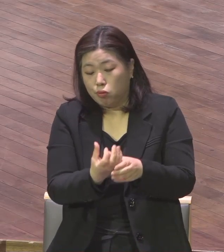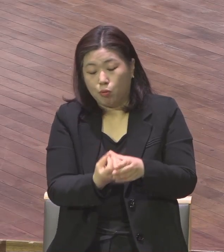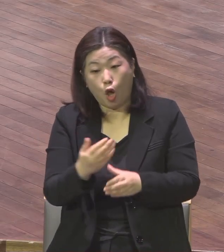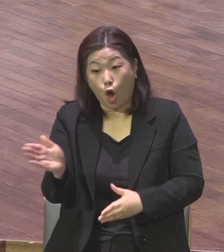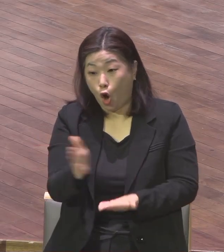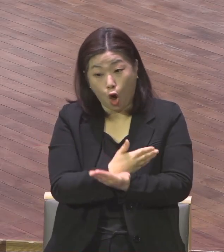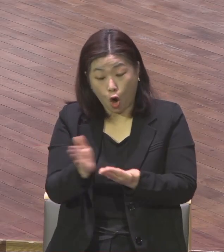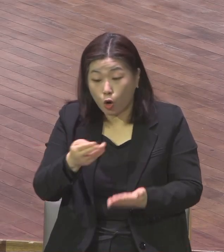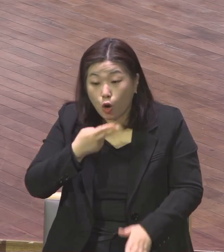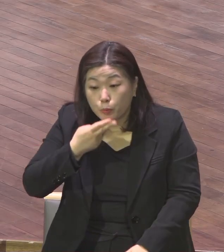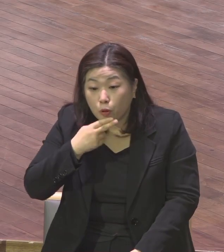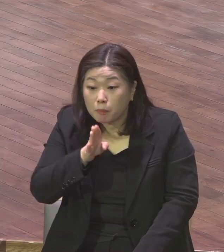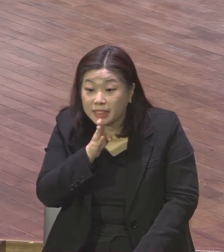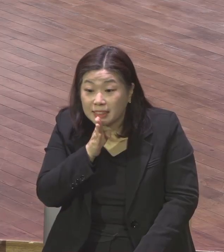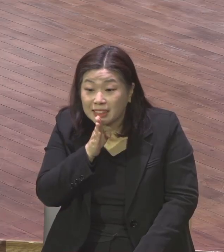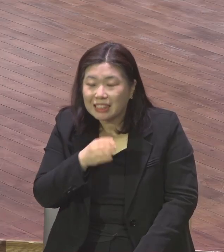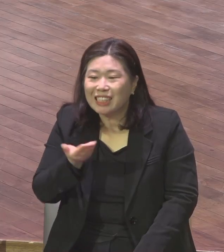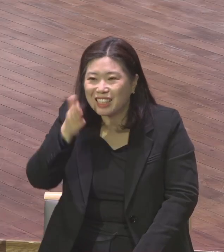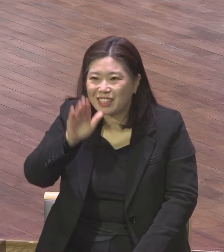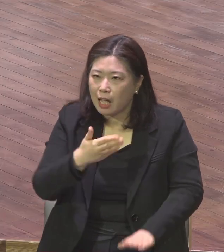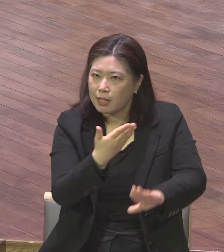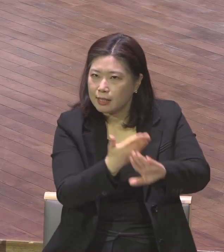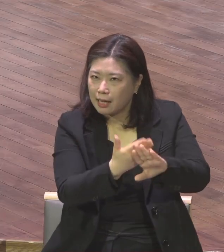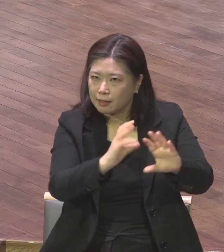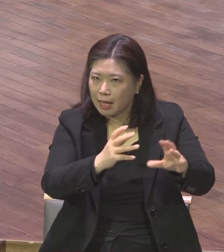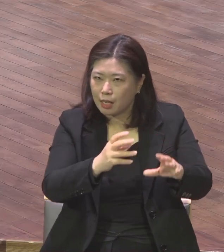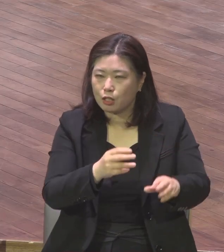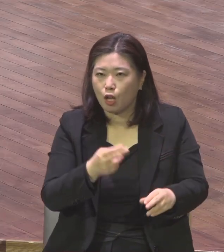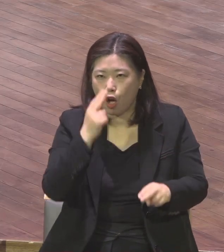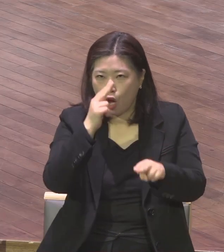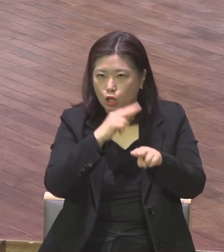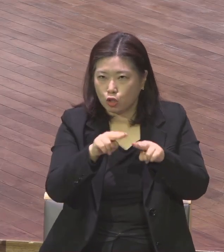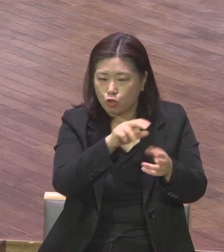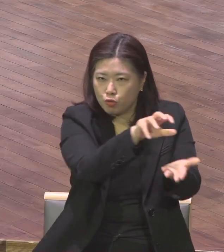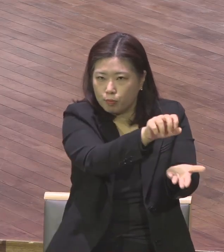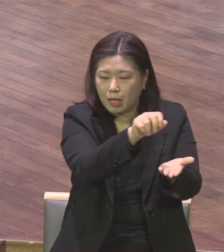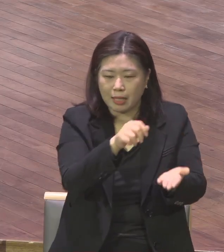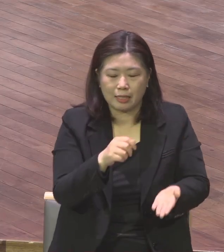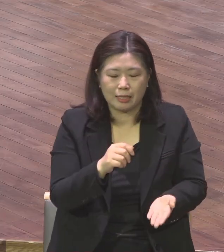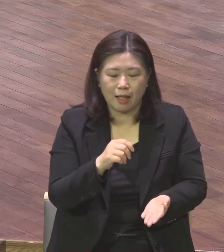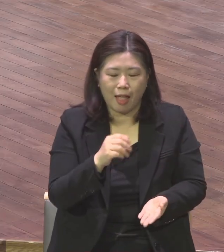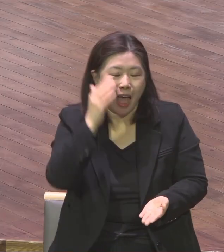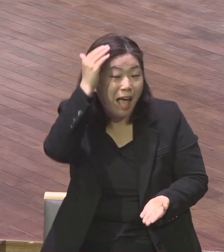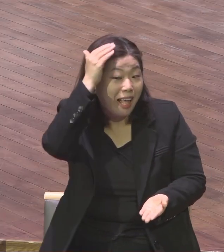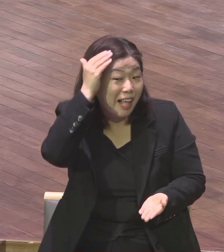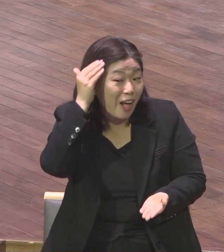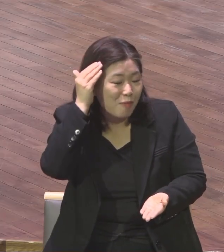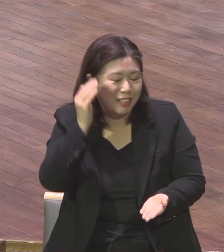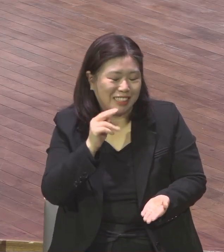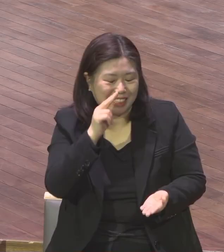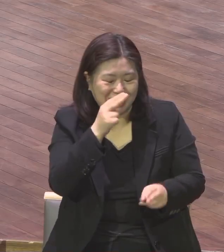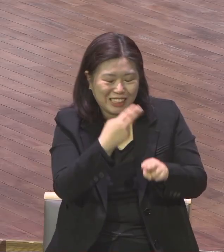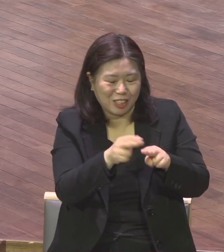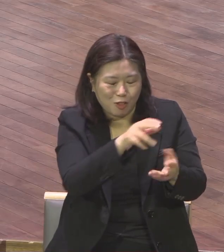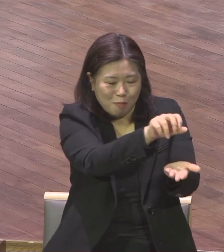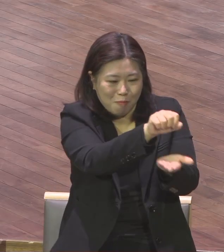역수출. 하나님 지혜를 주셔. 이 나라를 제사장 나라 세계 잘 사는 나라, 세계에서 제일 잘 사는 나라가